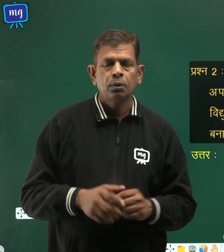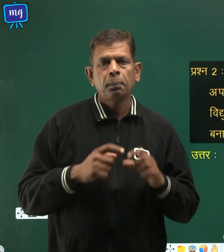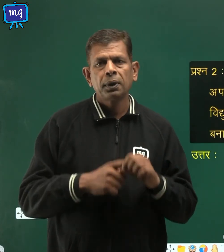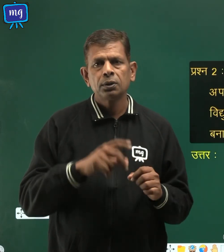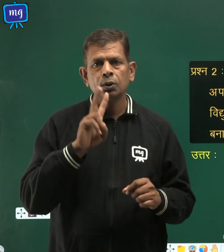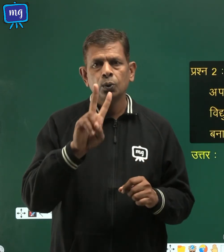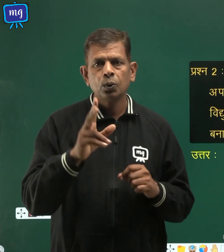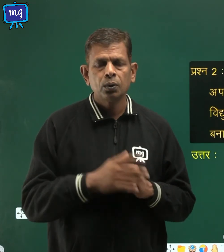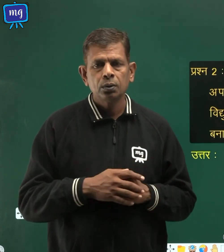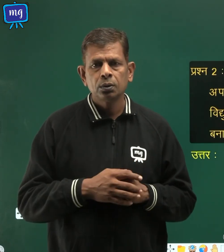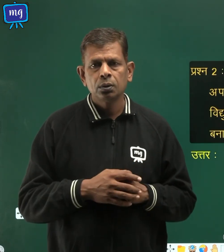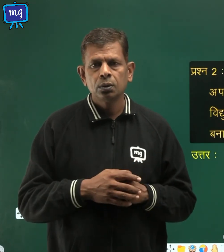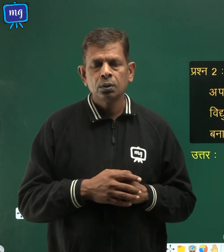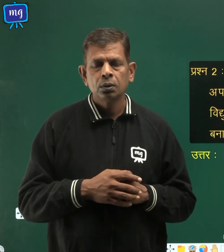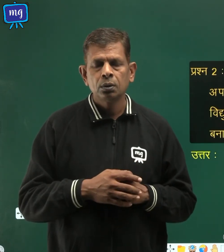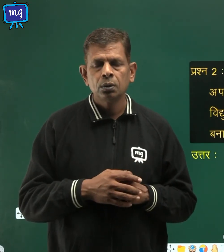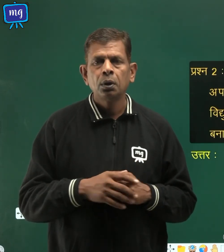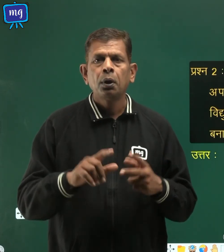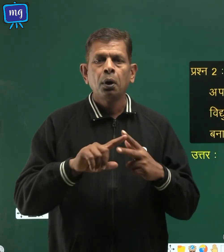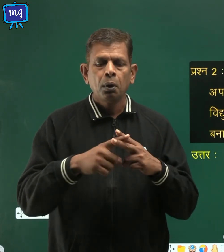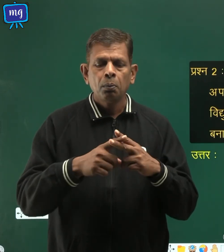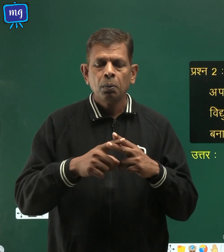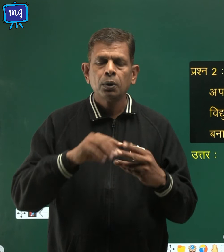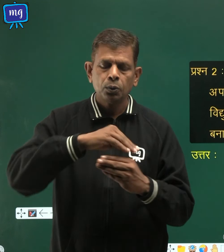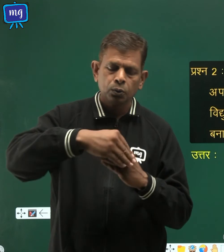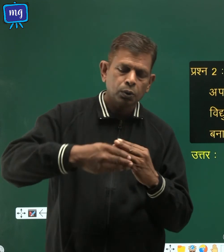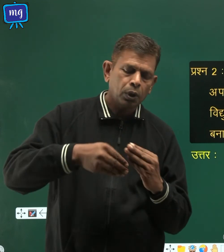प्रश्न 2, विद्युत लेपन